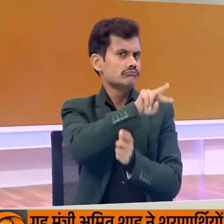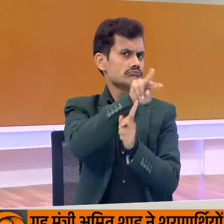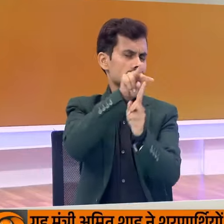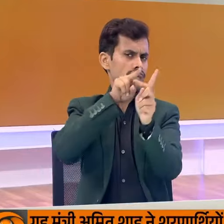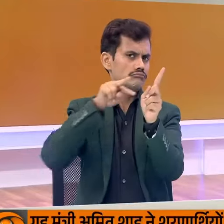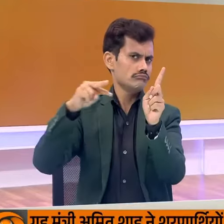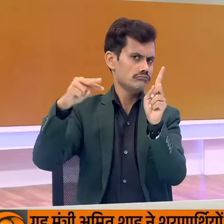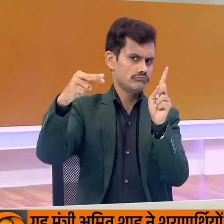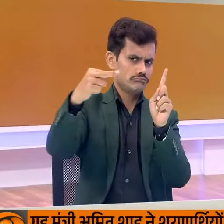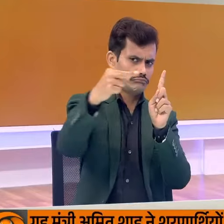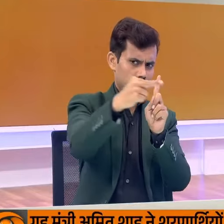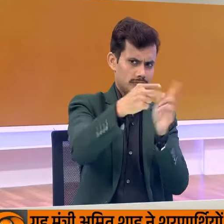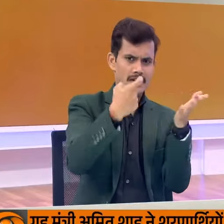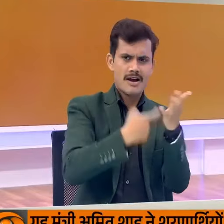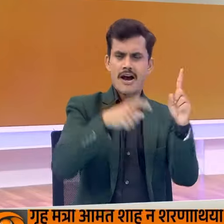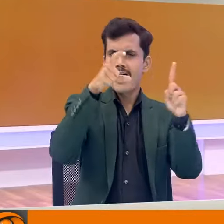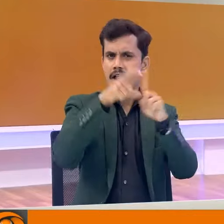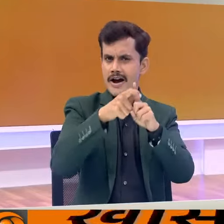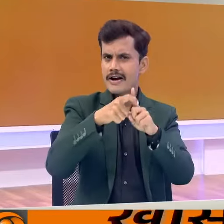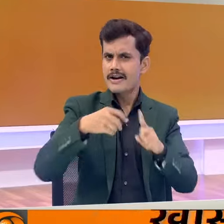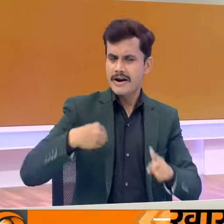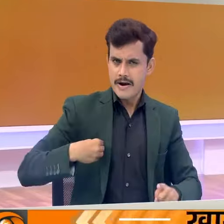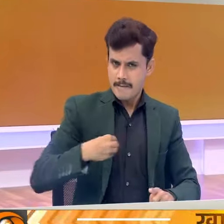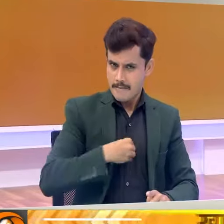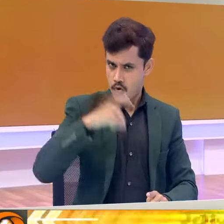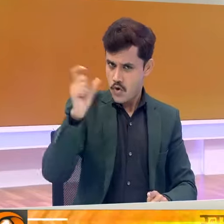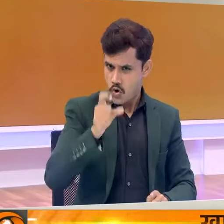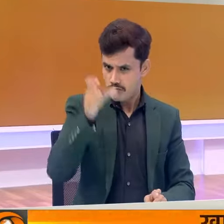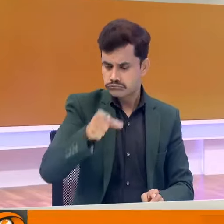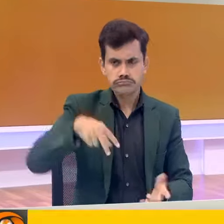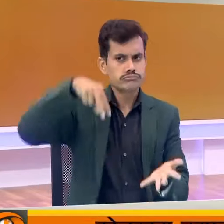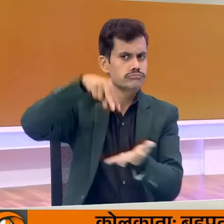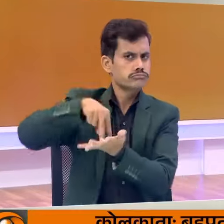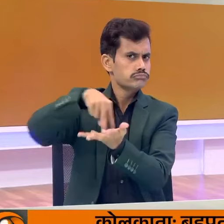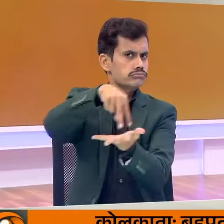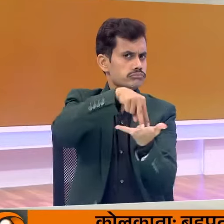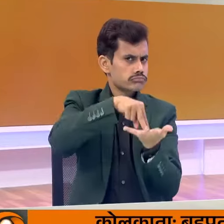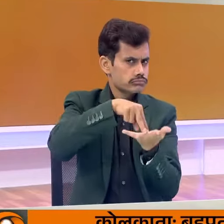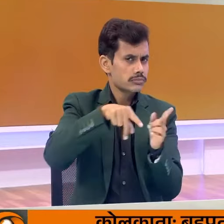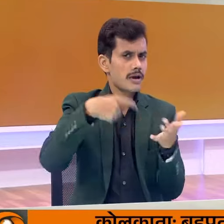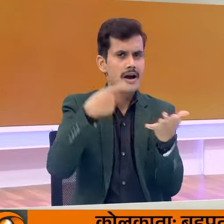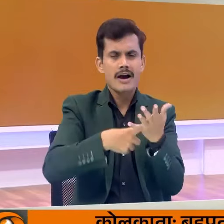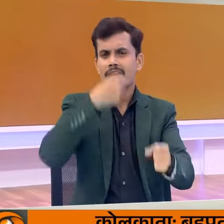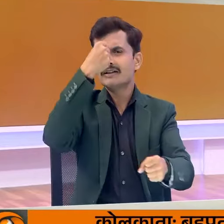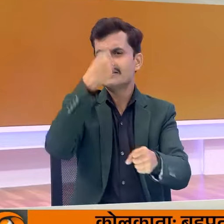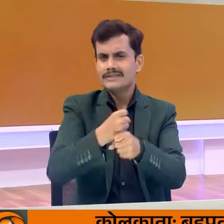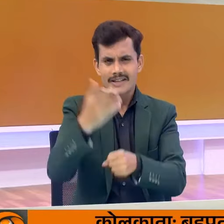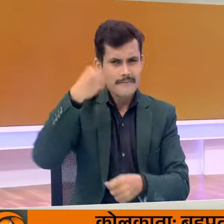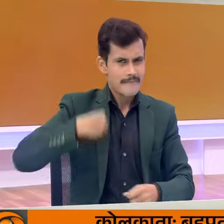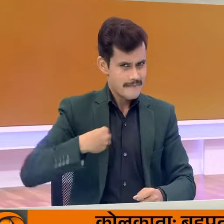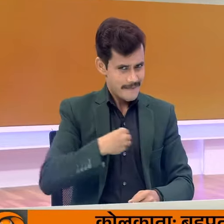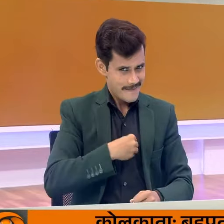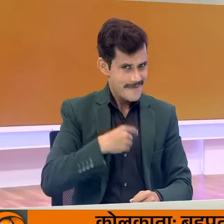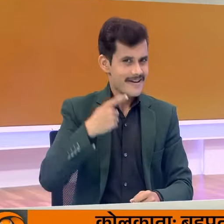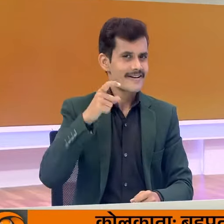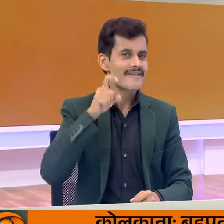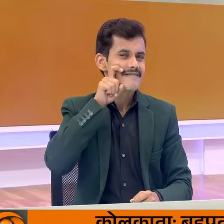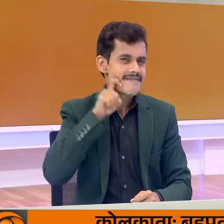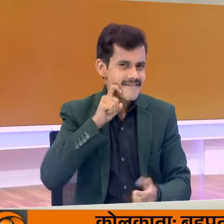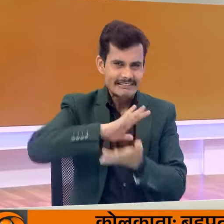ये आरडीए लेडी हार्डिंग मेडिकल कॉलेज के जो डॉक्टर्स हैं उस खड़े हुए हैं आरजीकर मेडिकल कॉलेज में जो घटना हुई उसके विरोध में। और